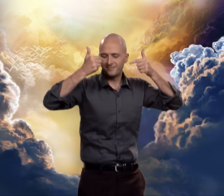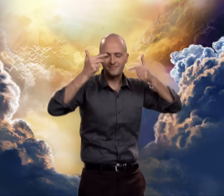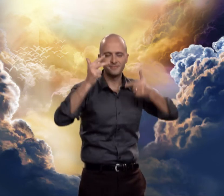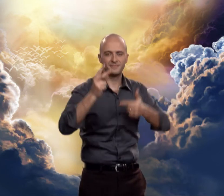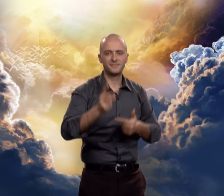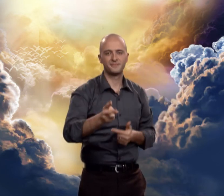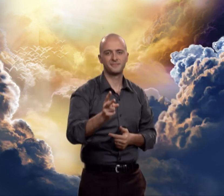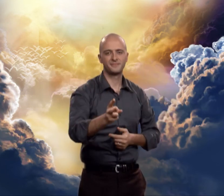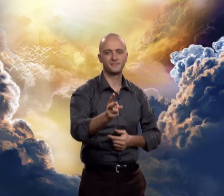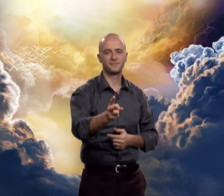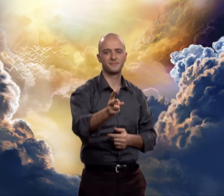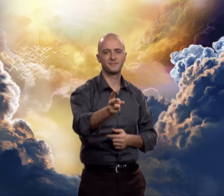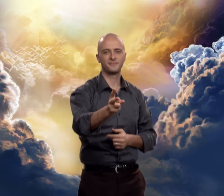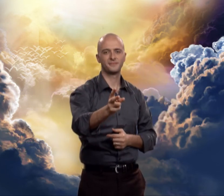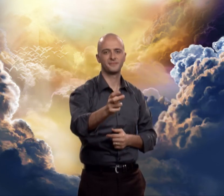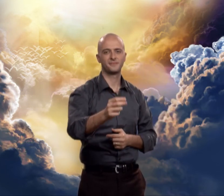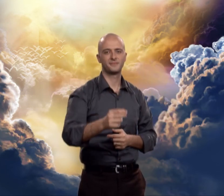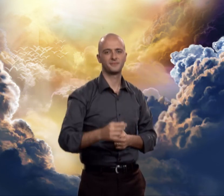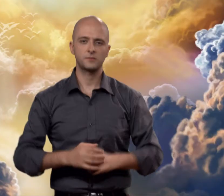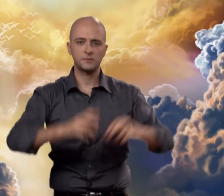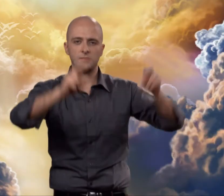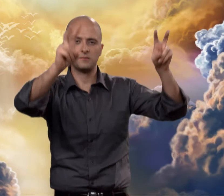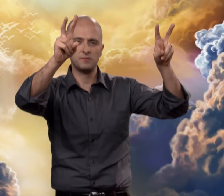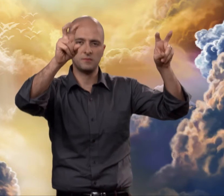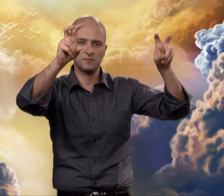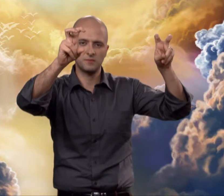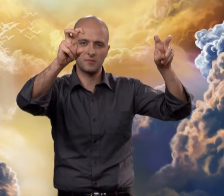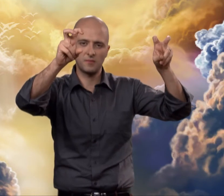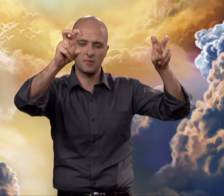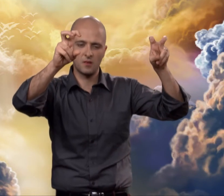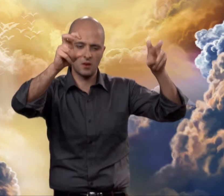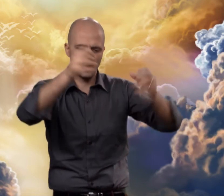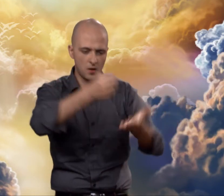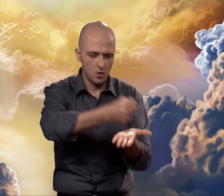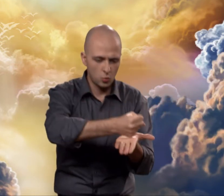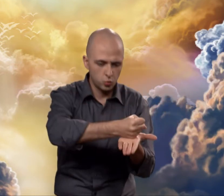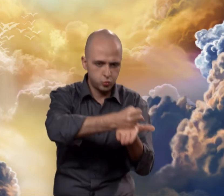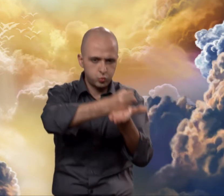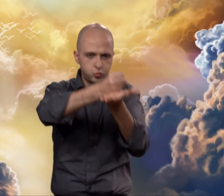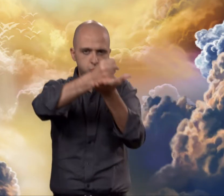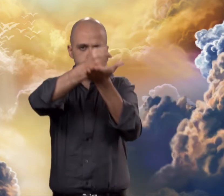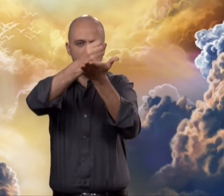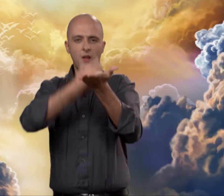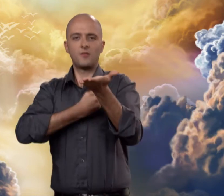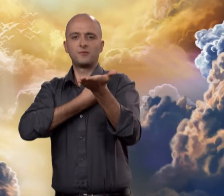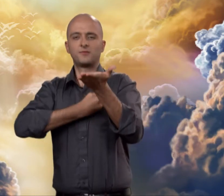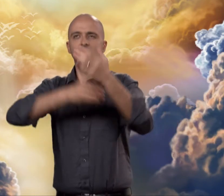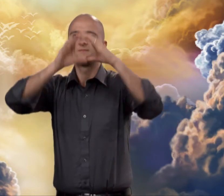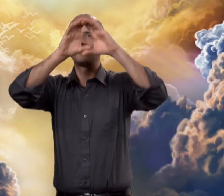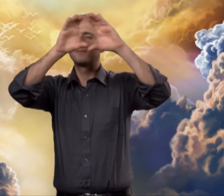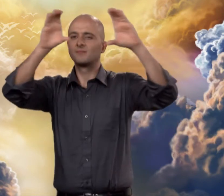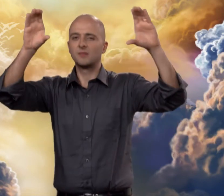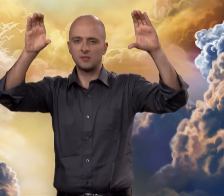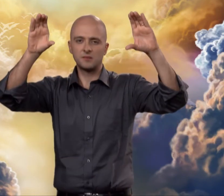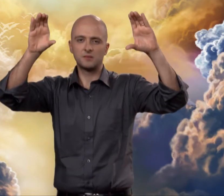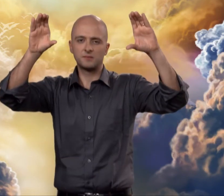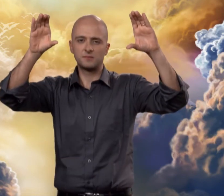espalha-se através do céu. A salvação pertence ao nosso Deus, que se assenta no trono e ao Cordeiro. E